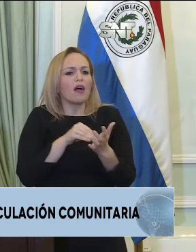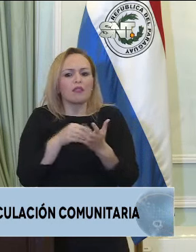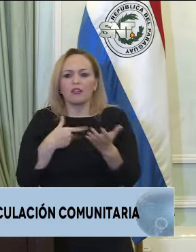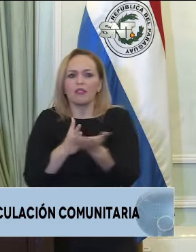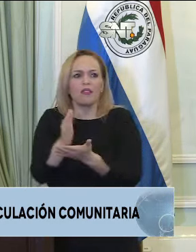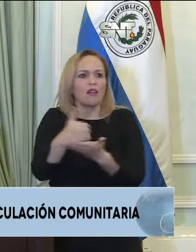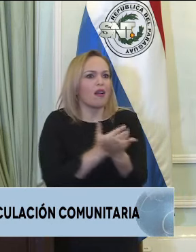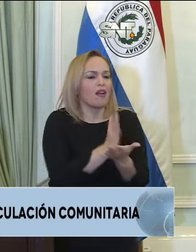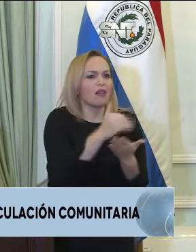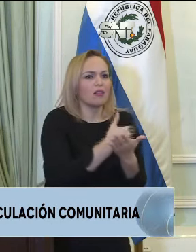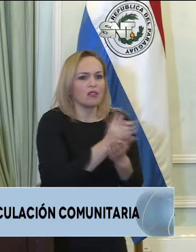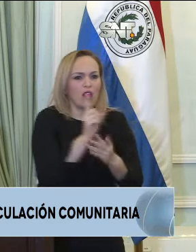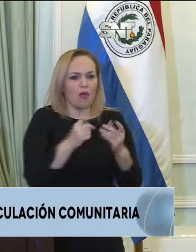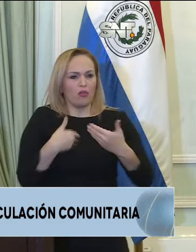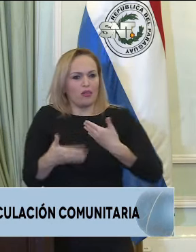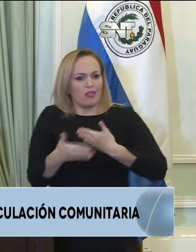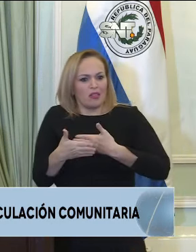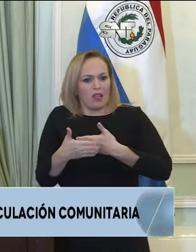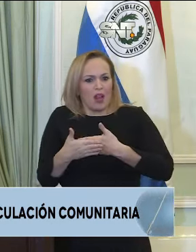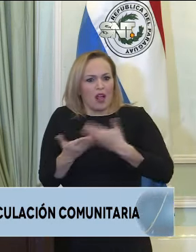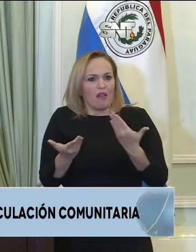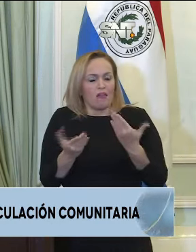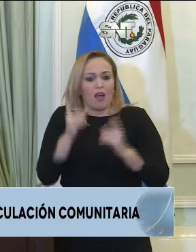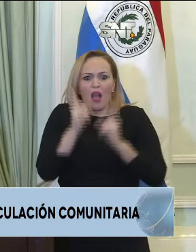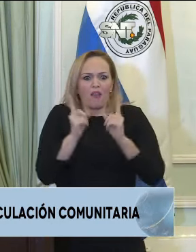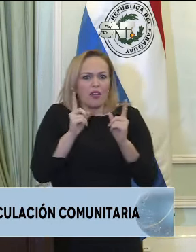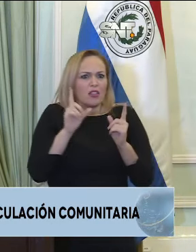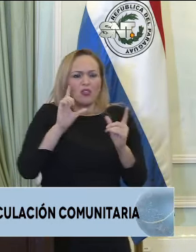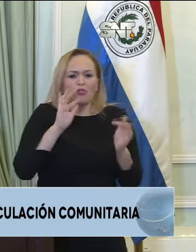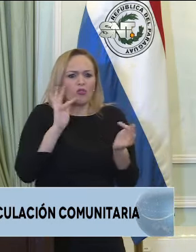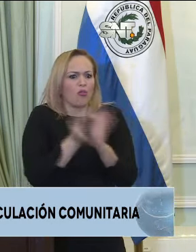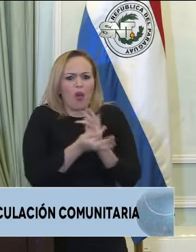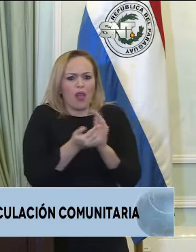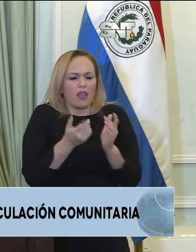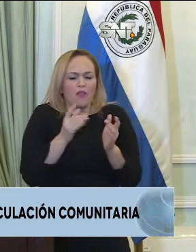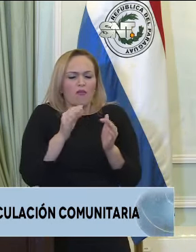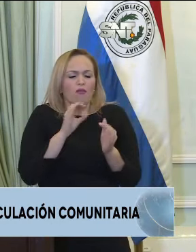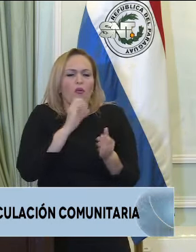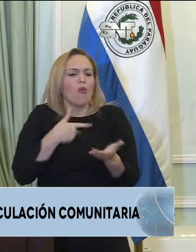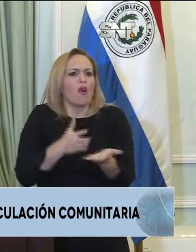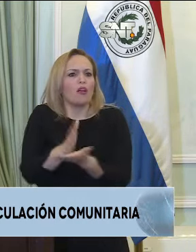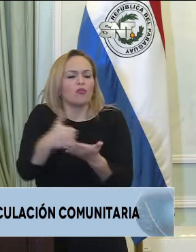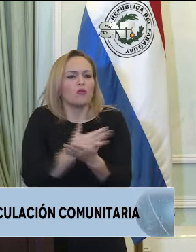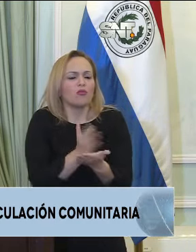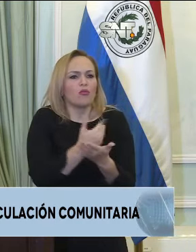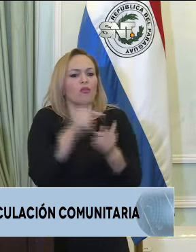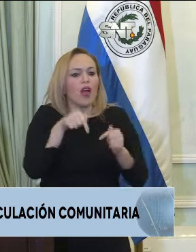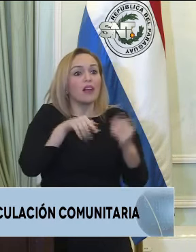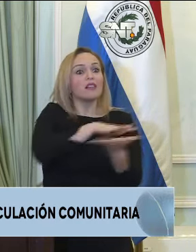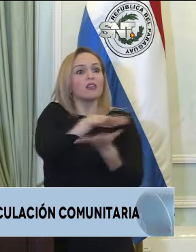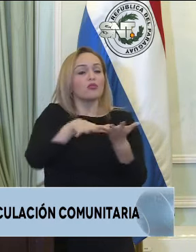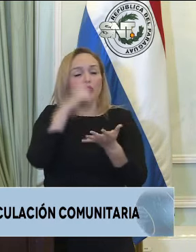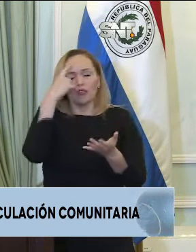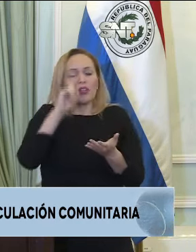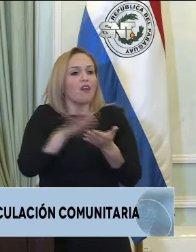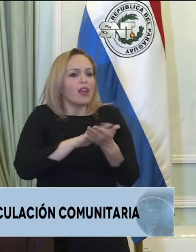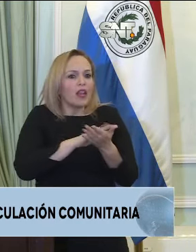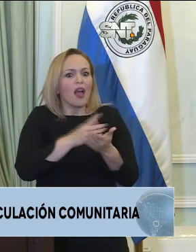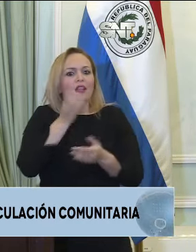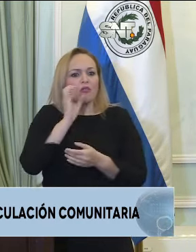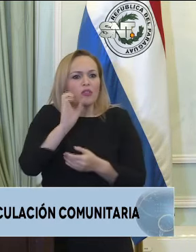inclusive que están cercanas a nosotros y que no tienen de alguna manera ningún vínculo en esta situación absolutamente